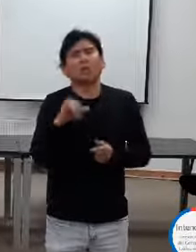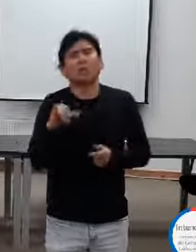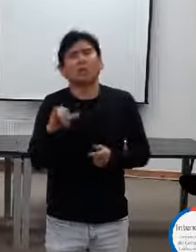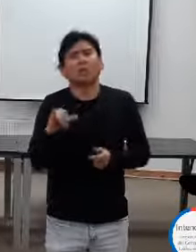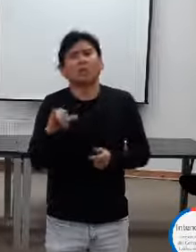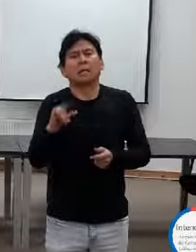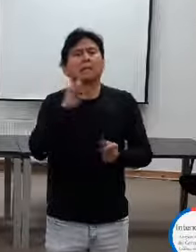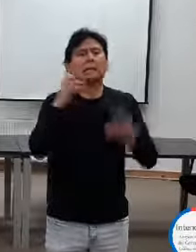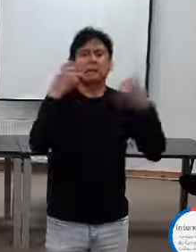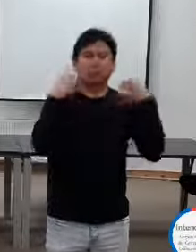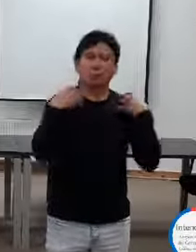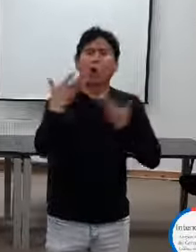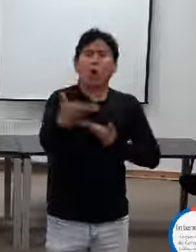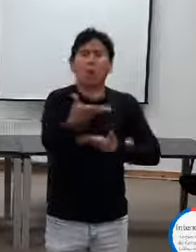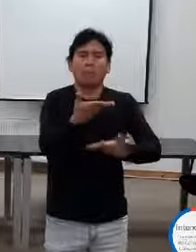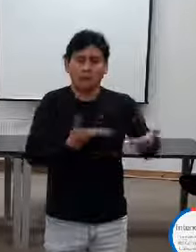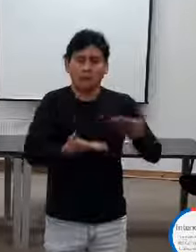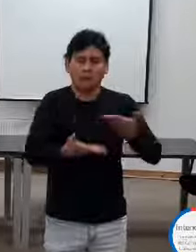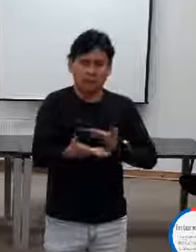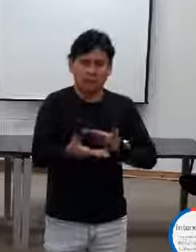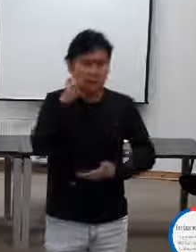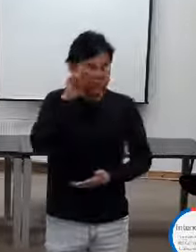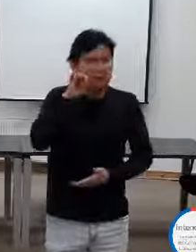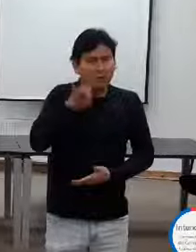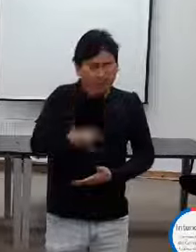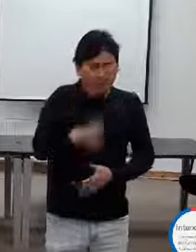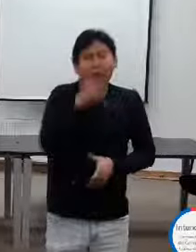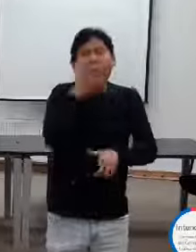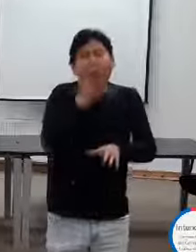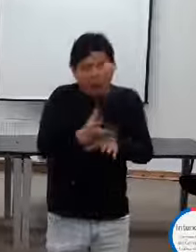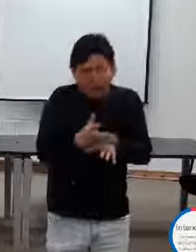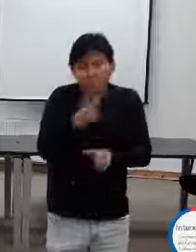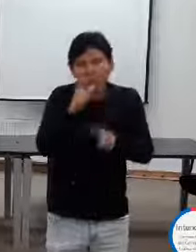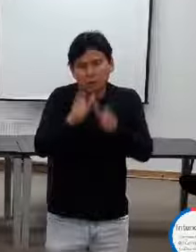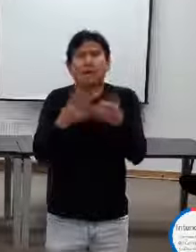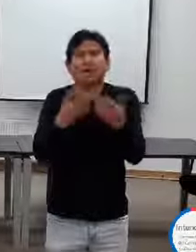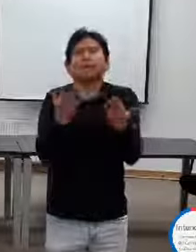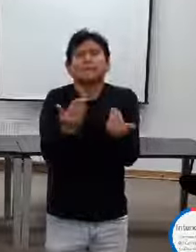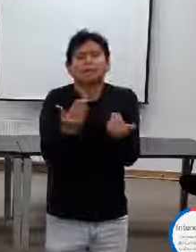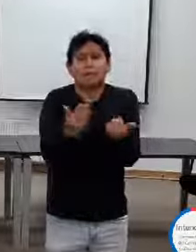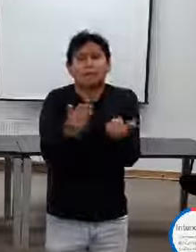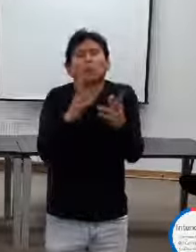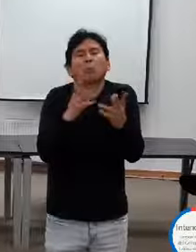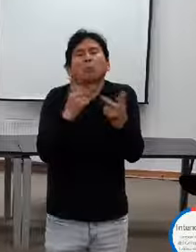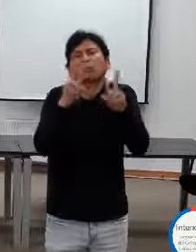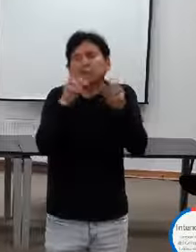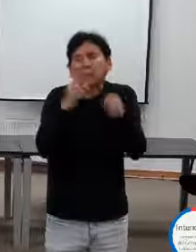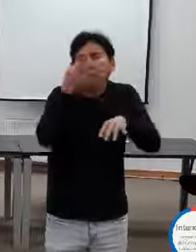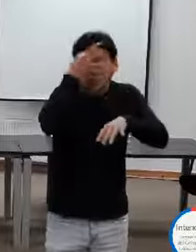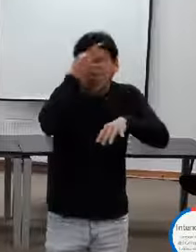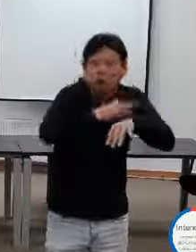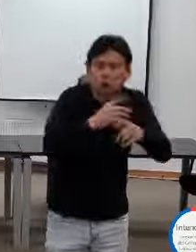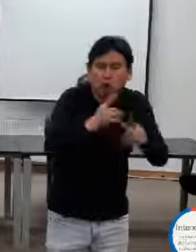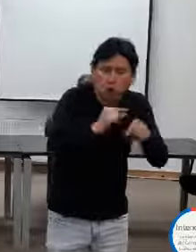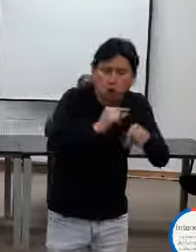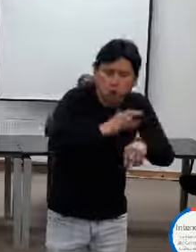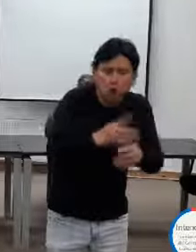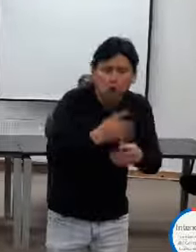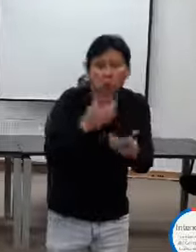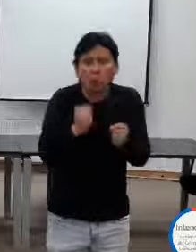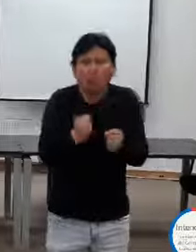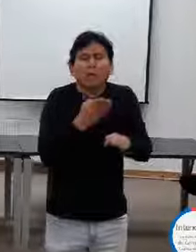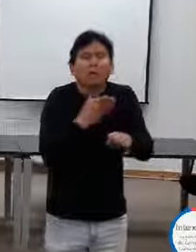aquí las responsabilidades son compartidas. Sabemos que hay gente que tiene que movilizarse porque puede tener un tratamiento médico. Sabemos que alguien